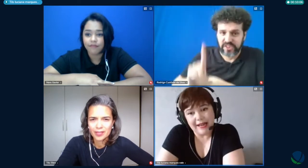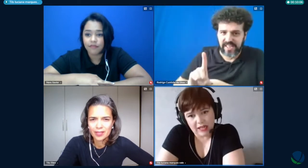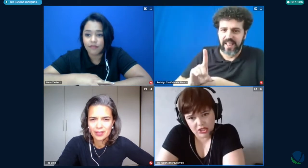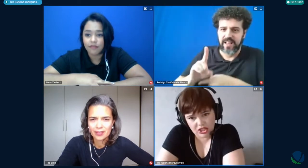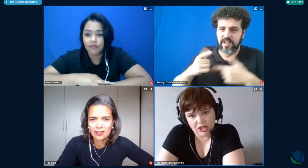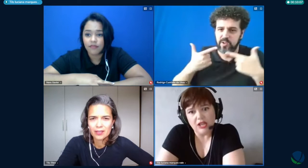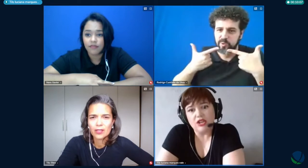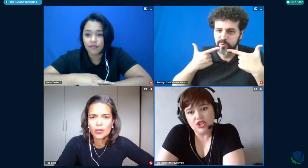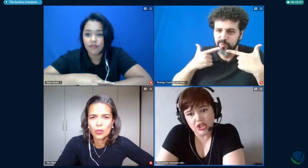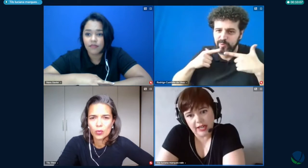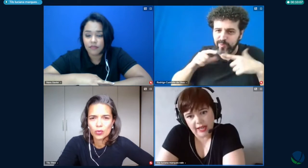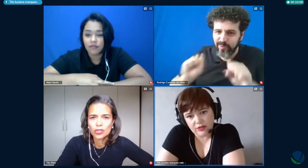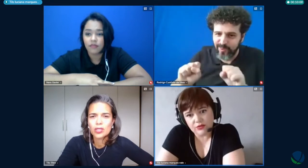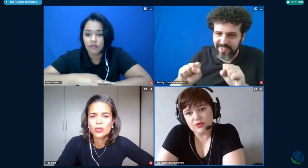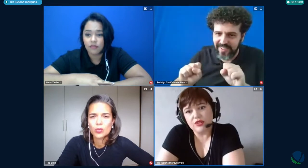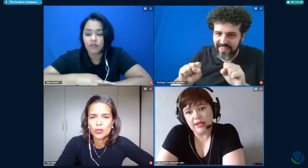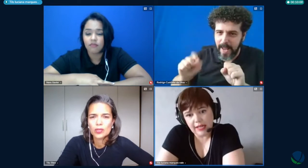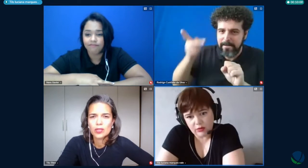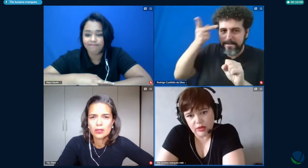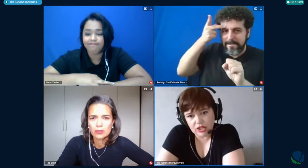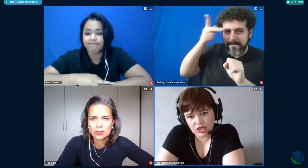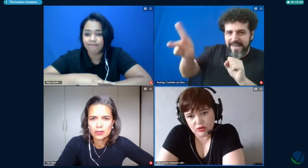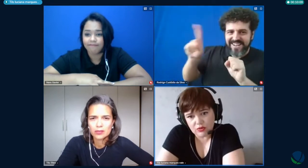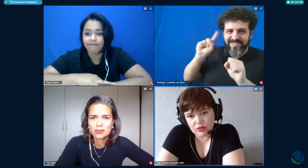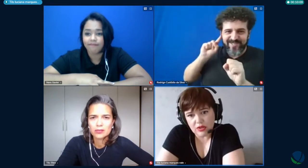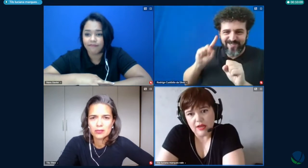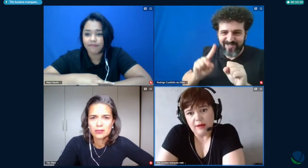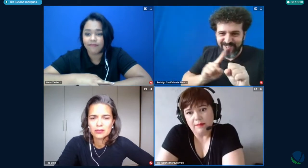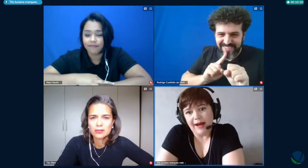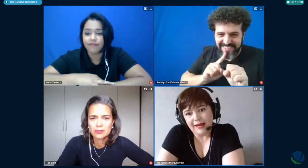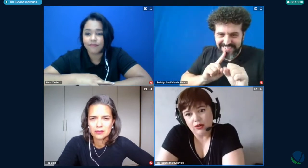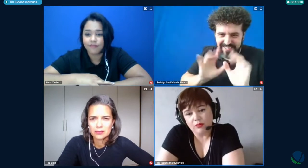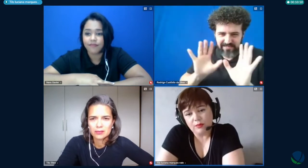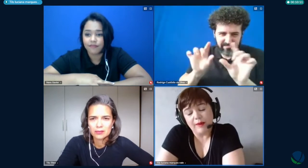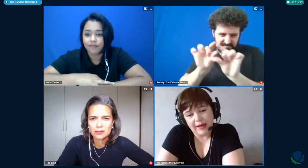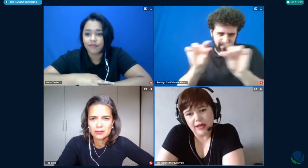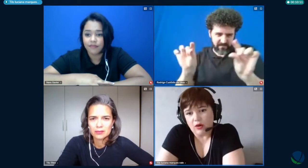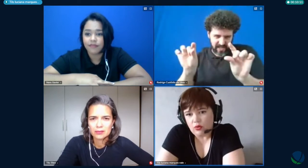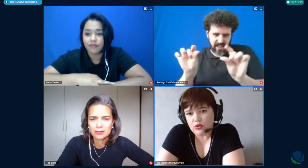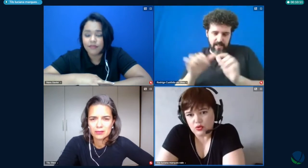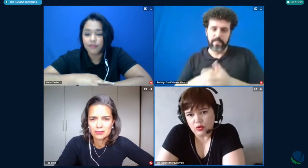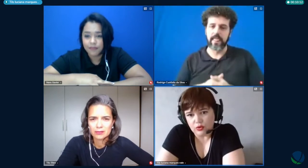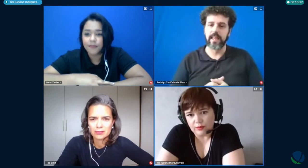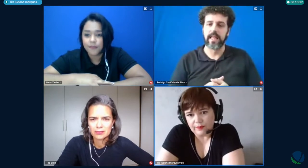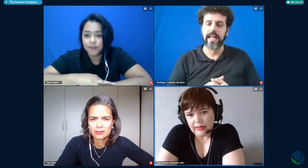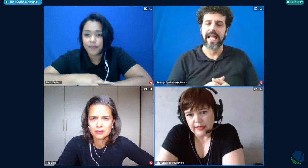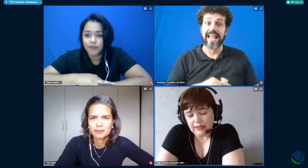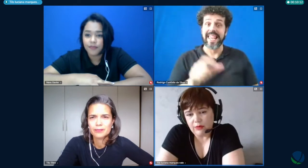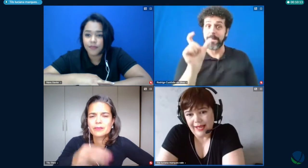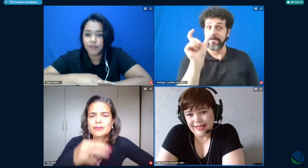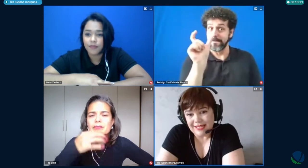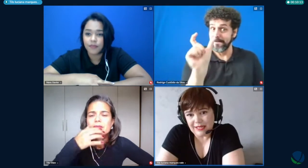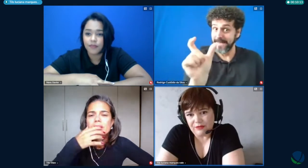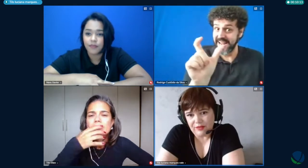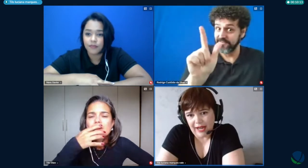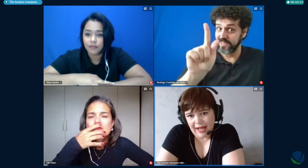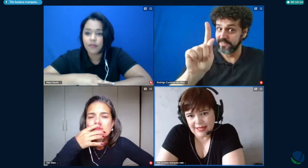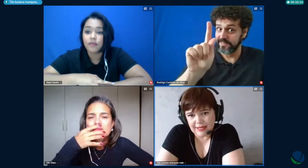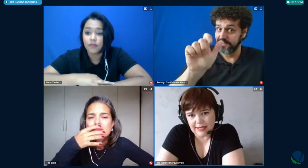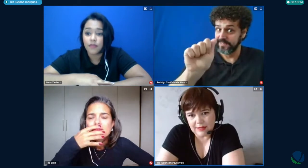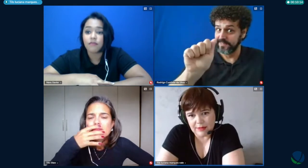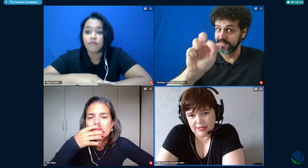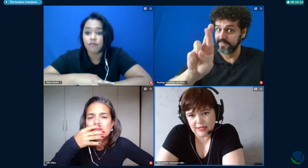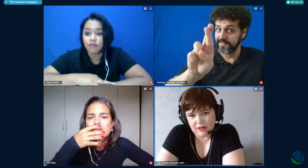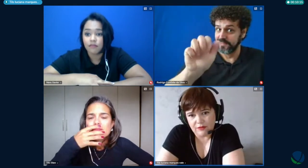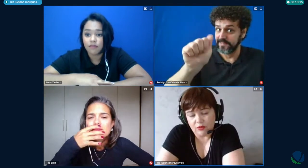ela garante direitos linguísticos para o surdo. Então, essa